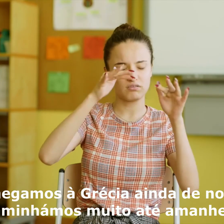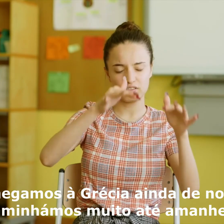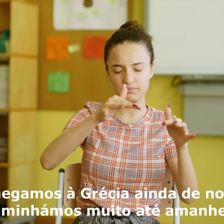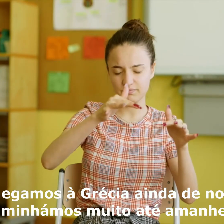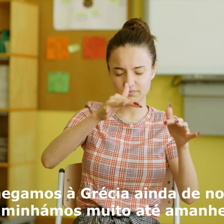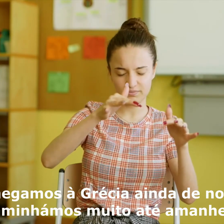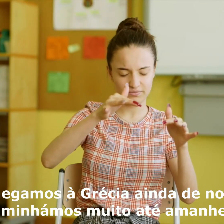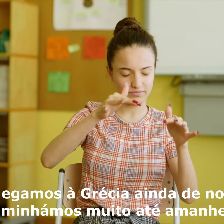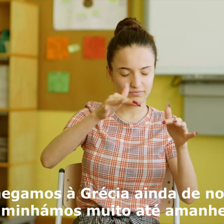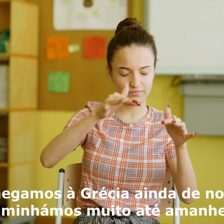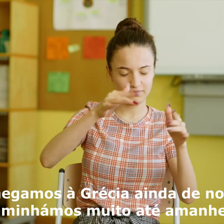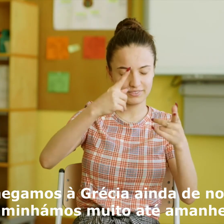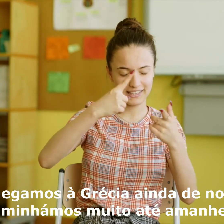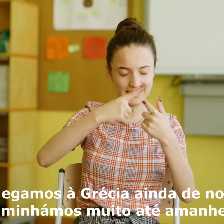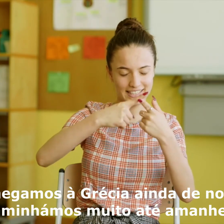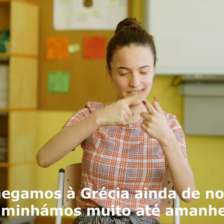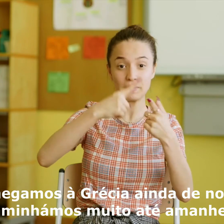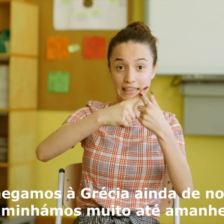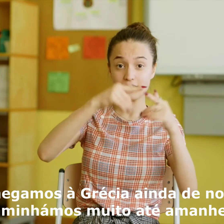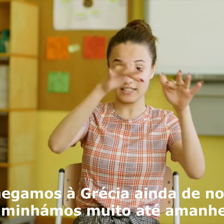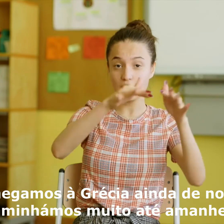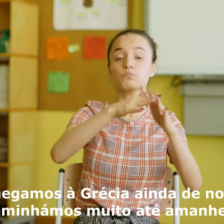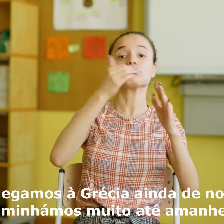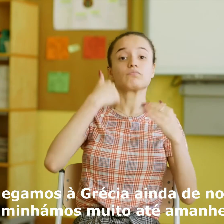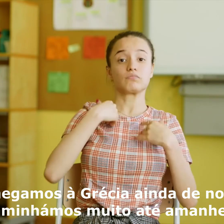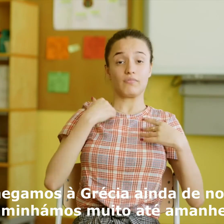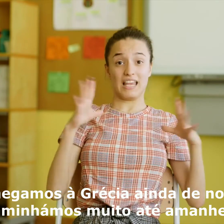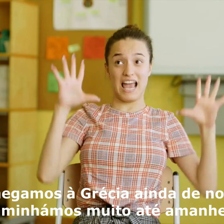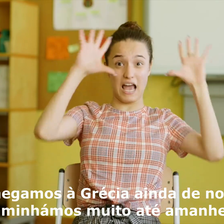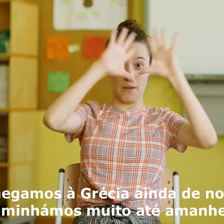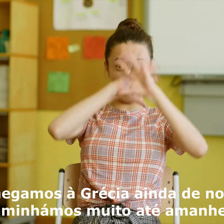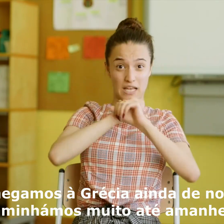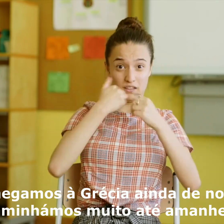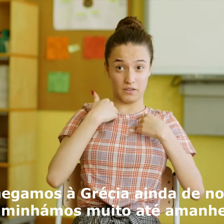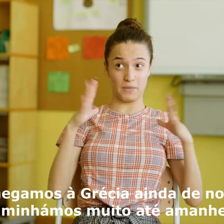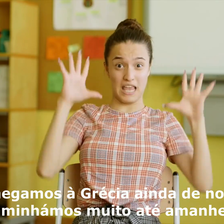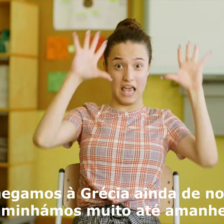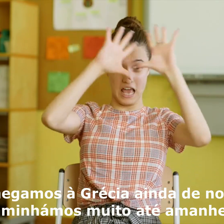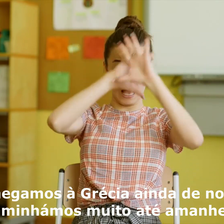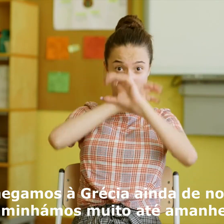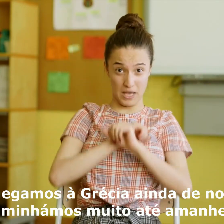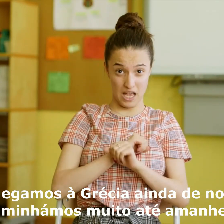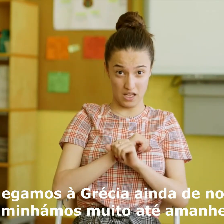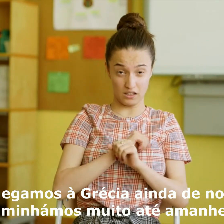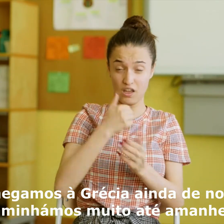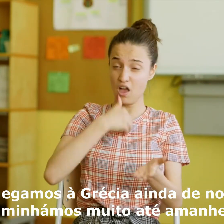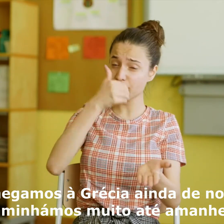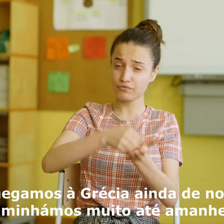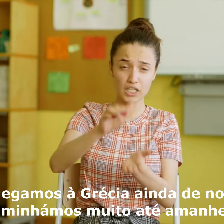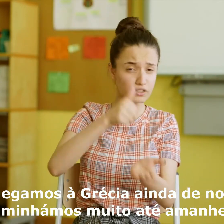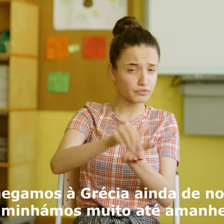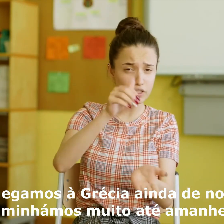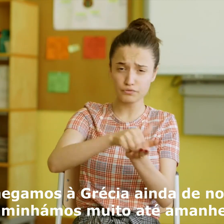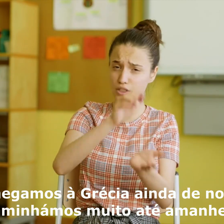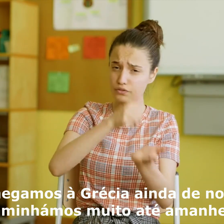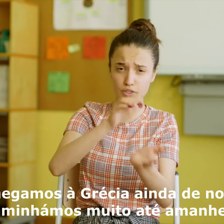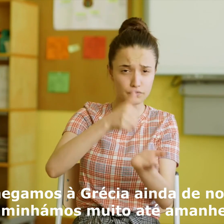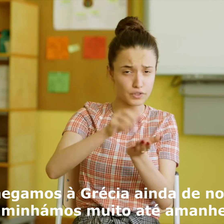e, sim, ah, chegamos à Grécia quando se fez noite e